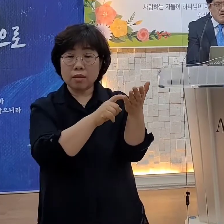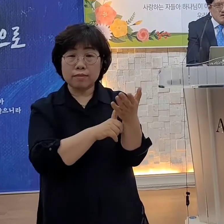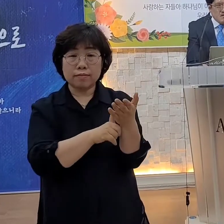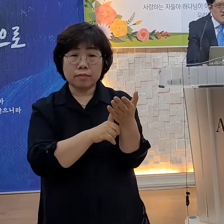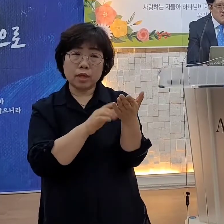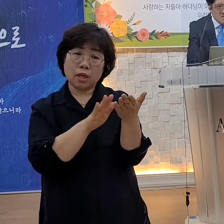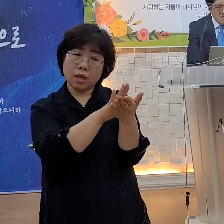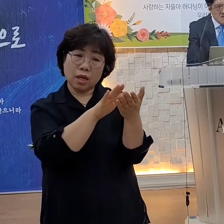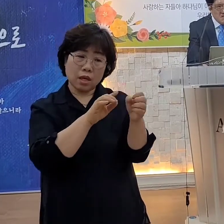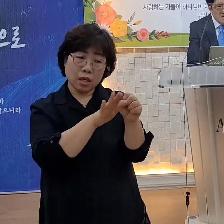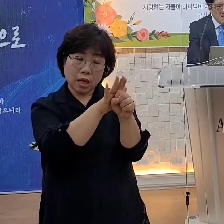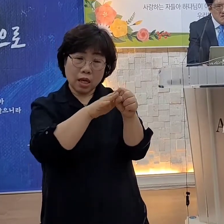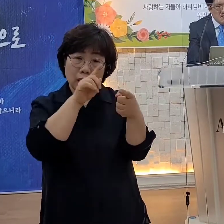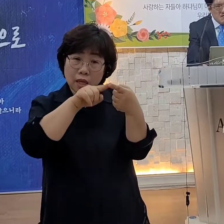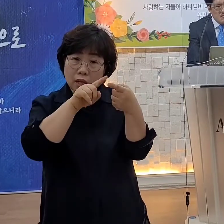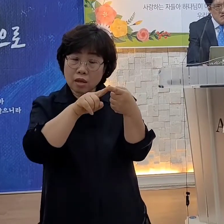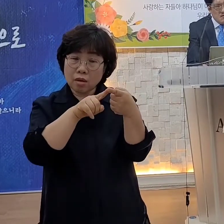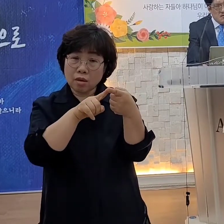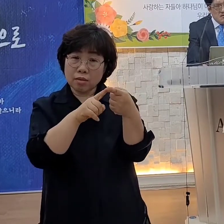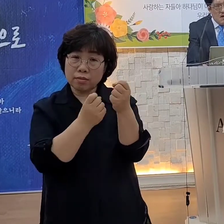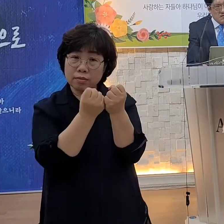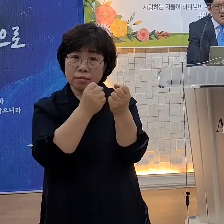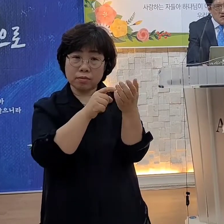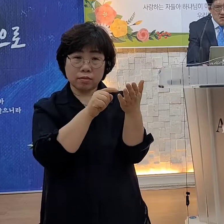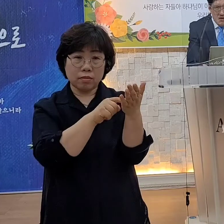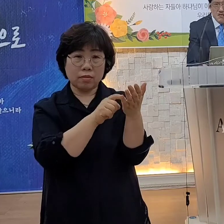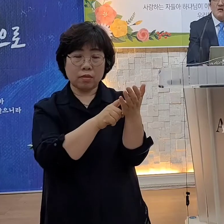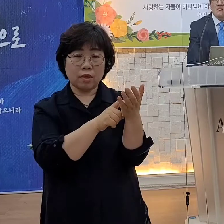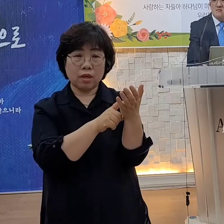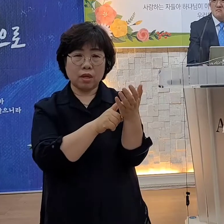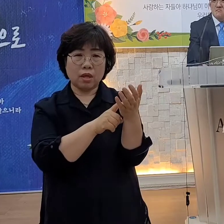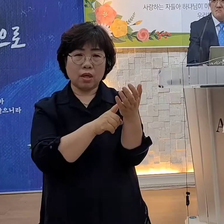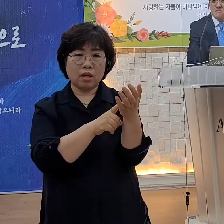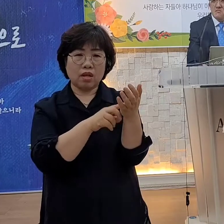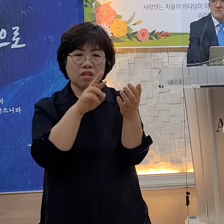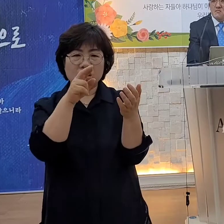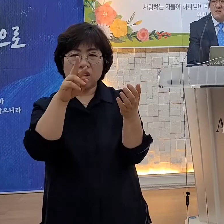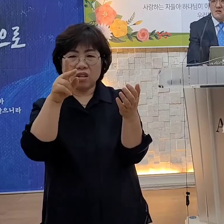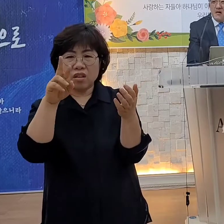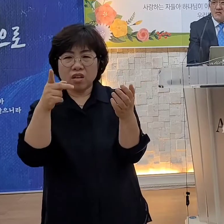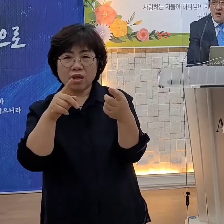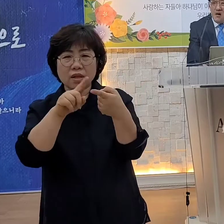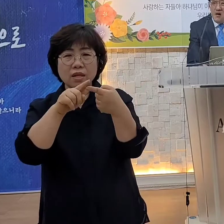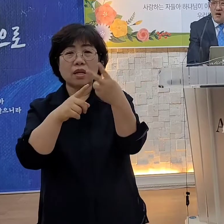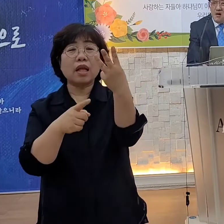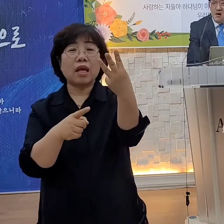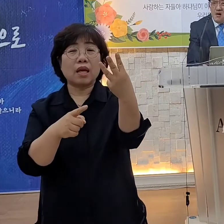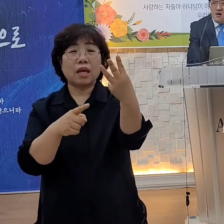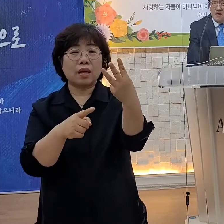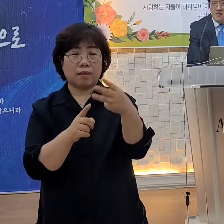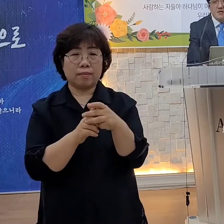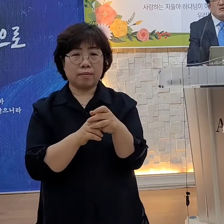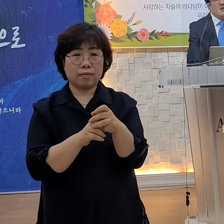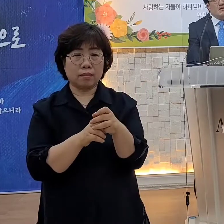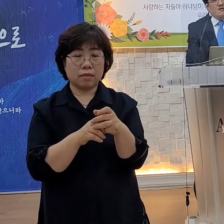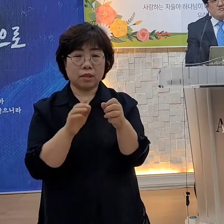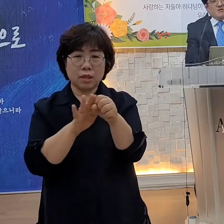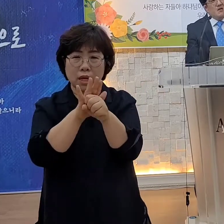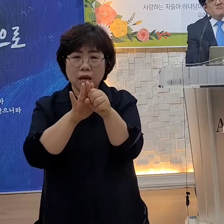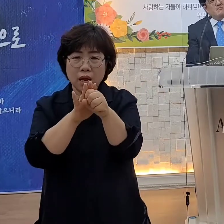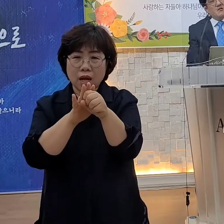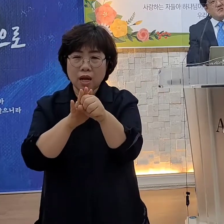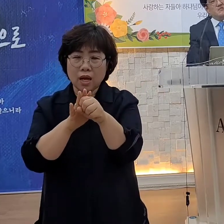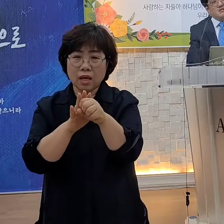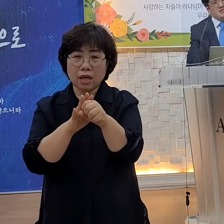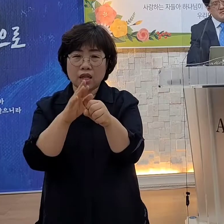그 사랑에 대해서 정의를 하는데 이건 아니다가 세 개가 딱 나와요. 이건 아니다. 이게 세 개가 나옵니다.